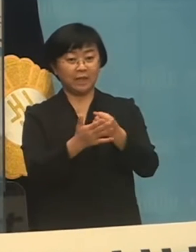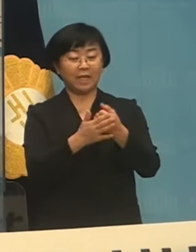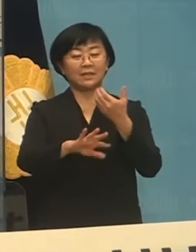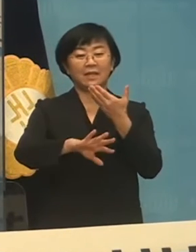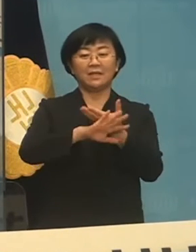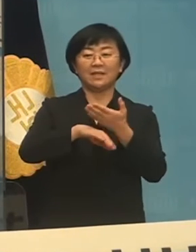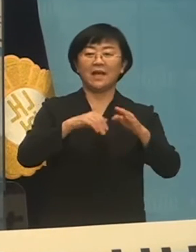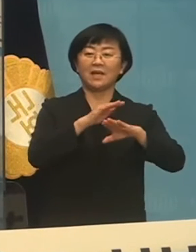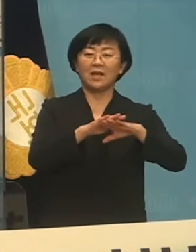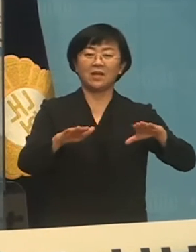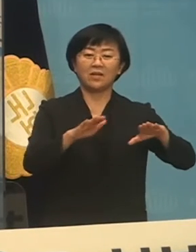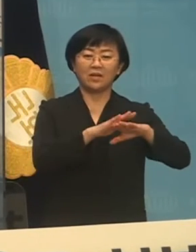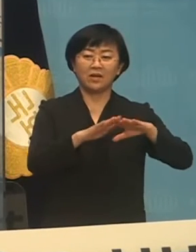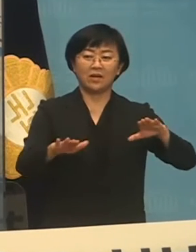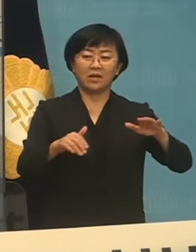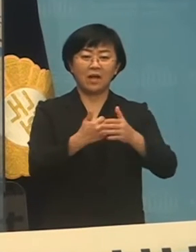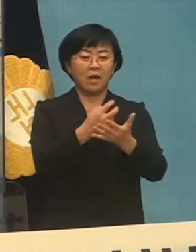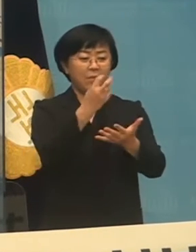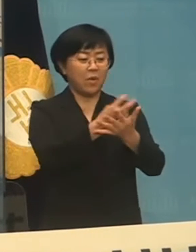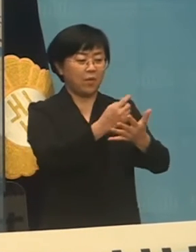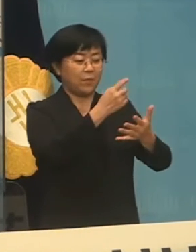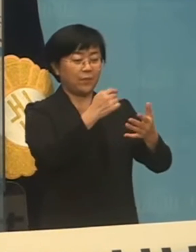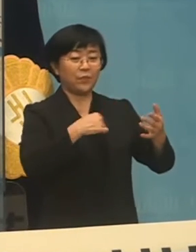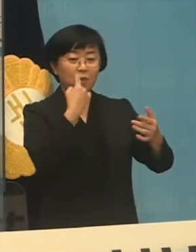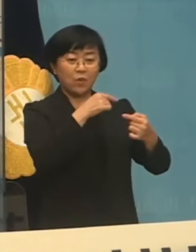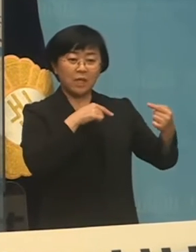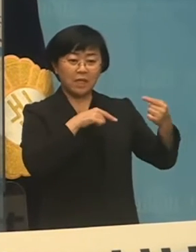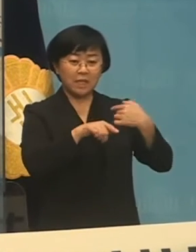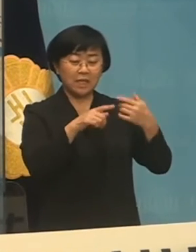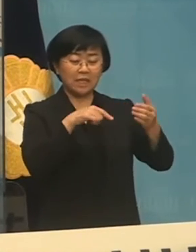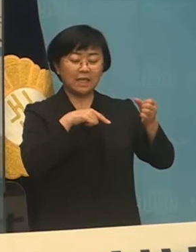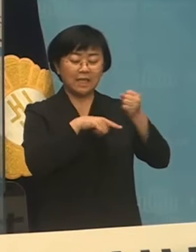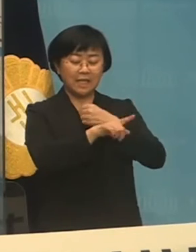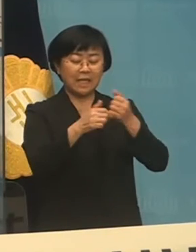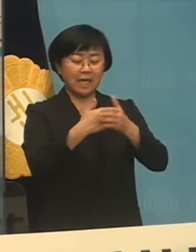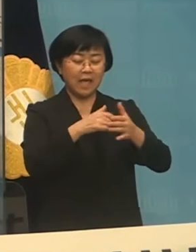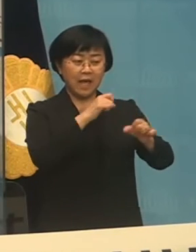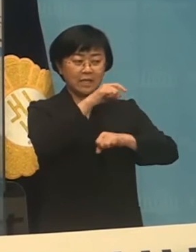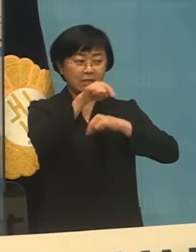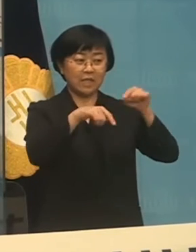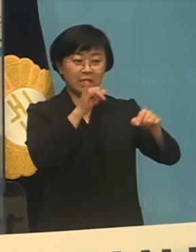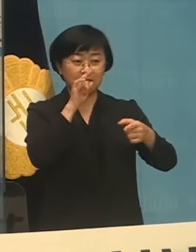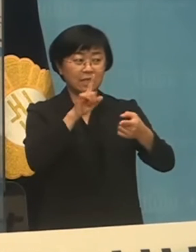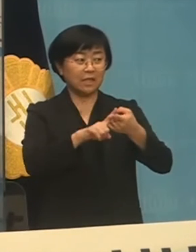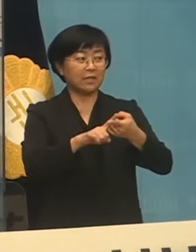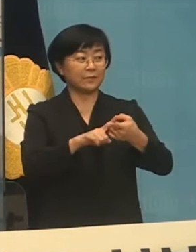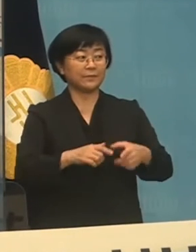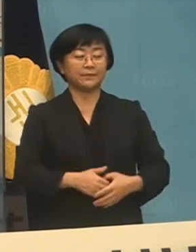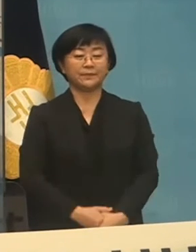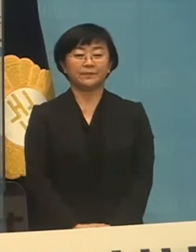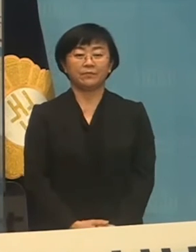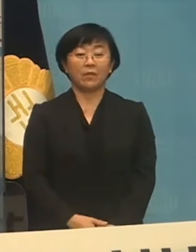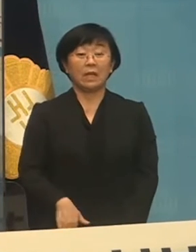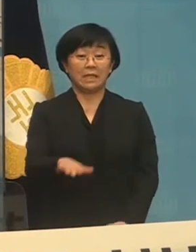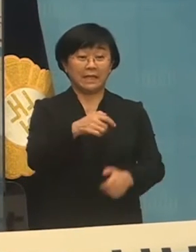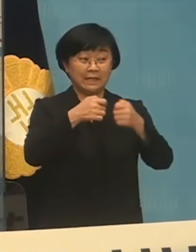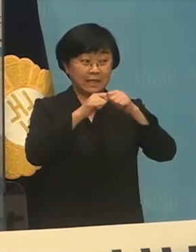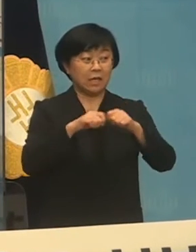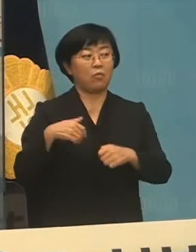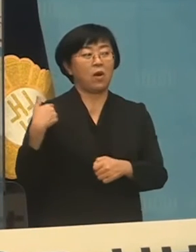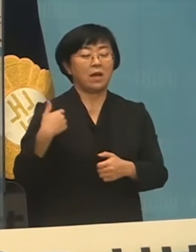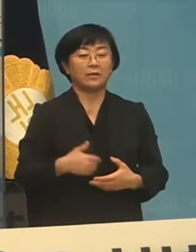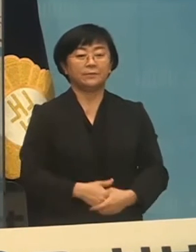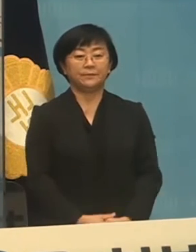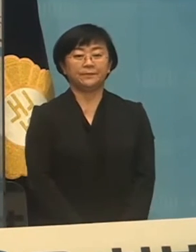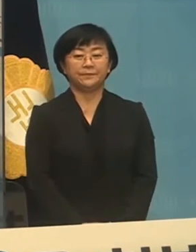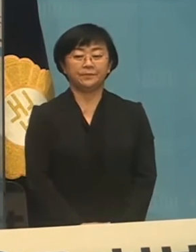처리한 것에 어떤 법 논리나 행정 편의가 작동했는지 저희가 세세하게 알 수는